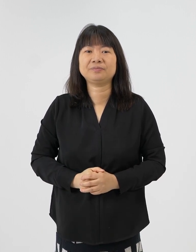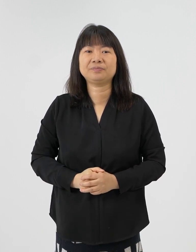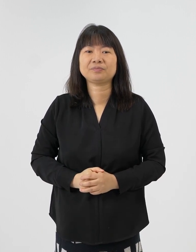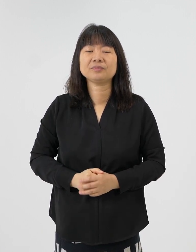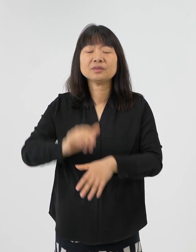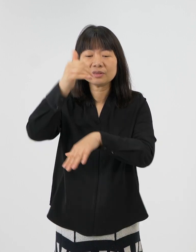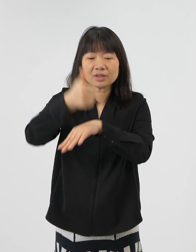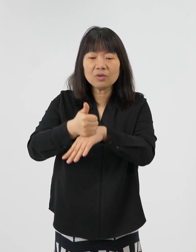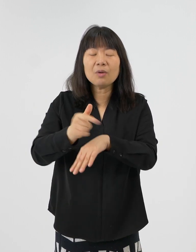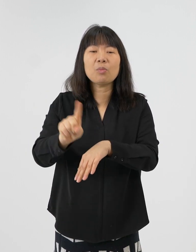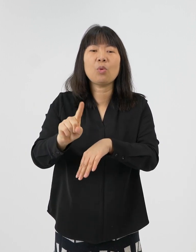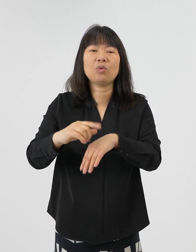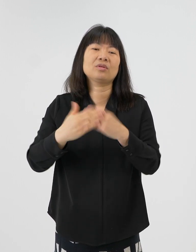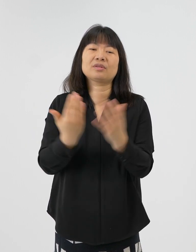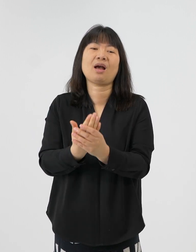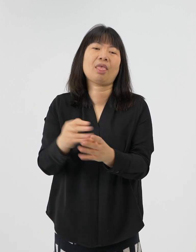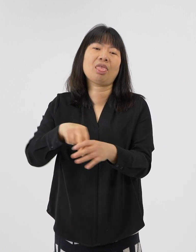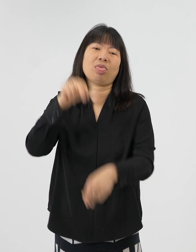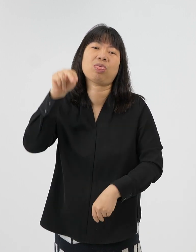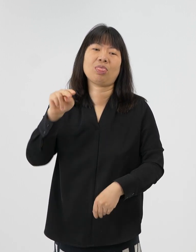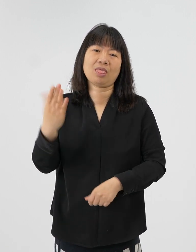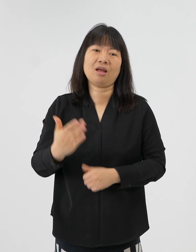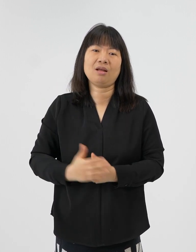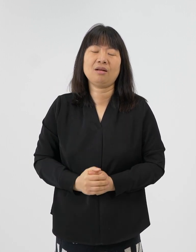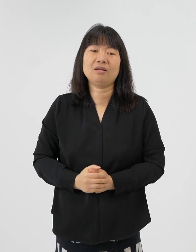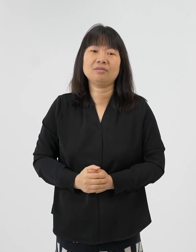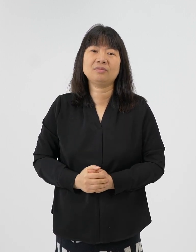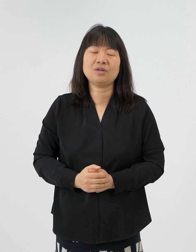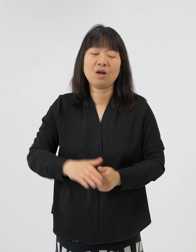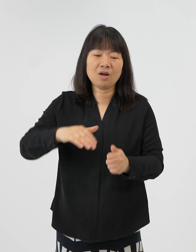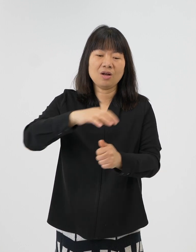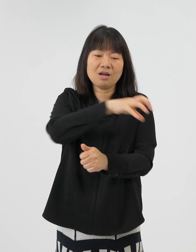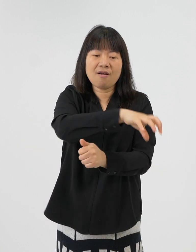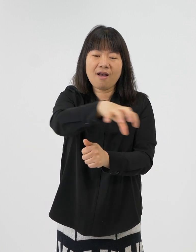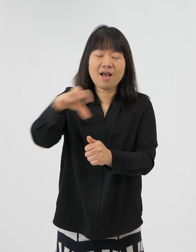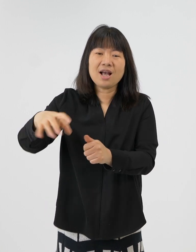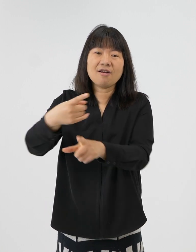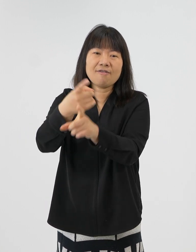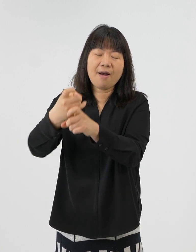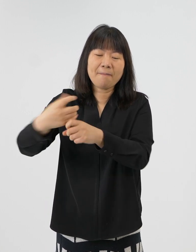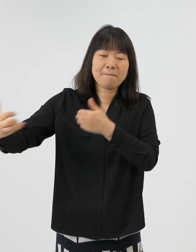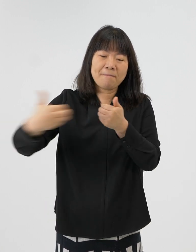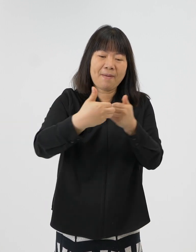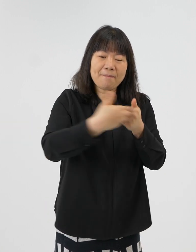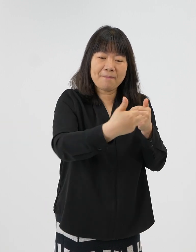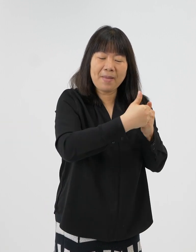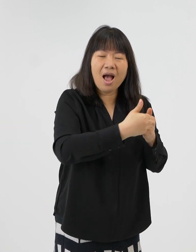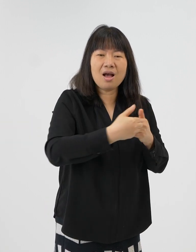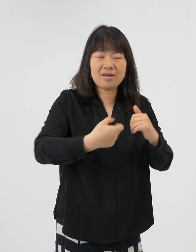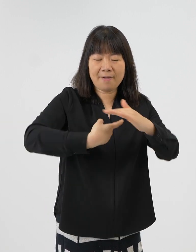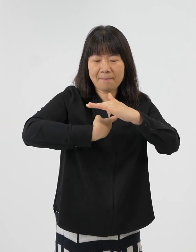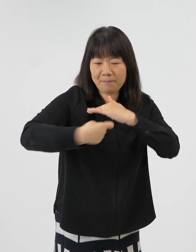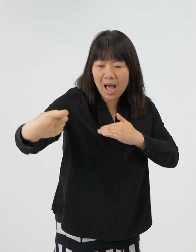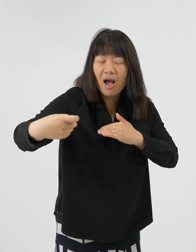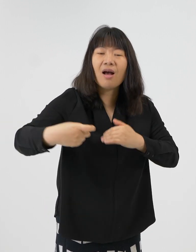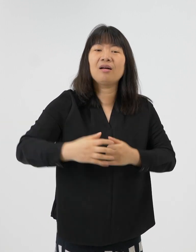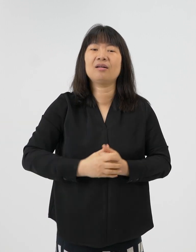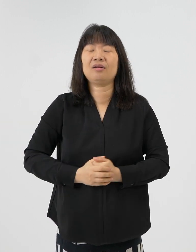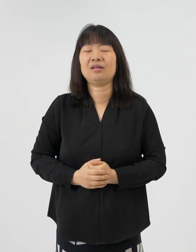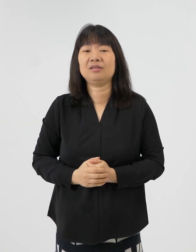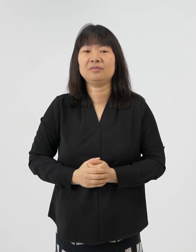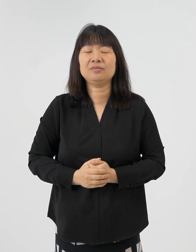근데 결과 어떻게 됐어요? 다 거덜나요. 그 주변에 적들이 쳐들어와서 싹